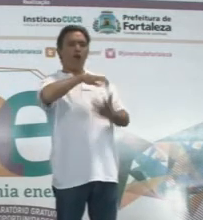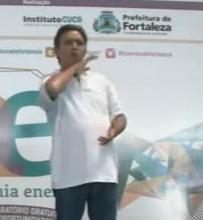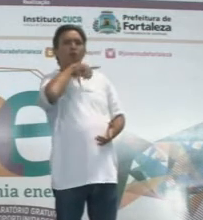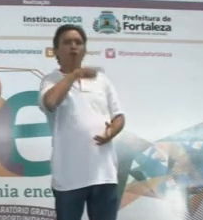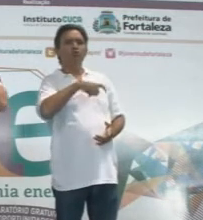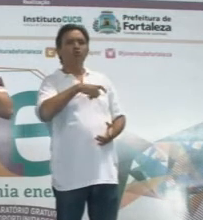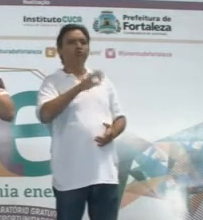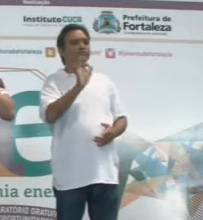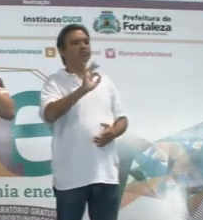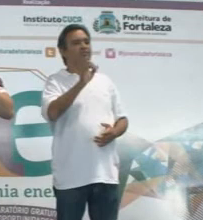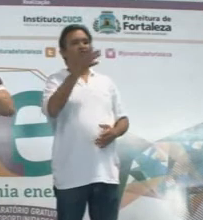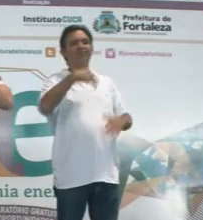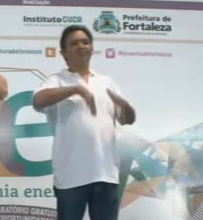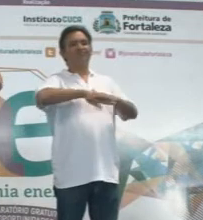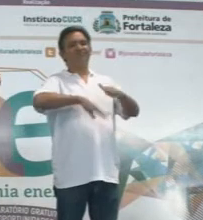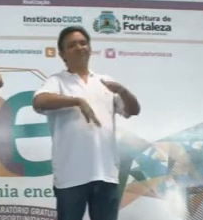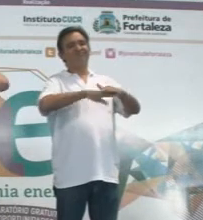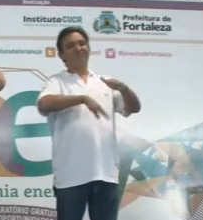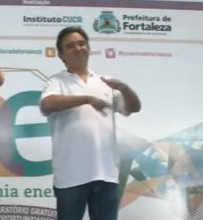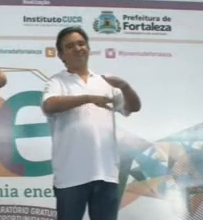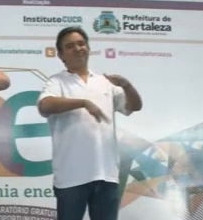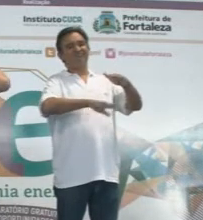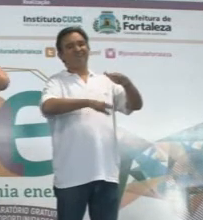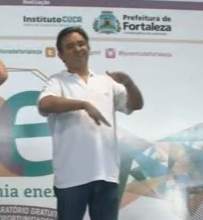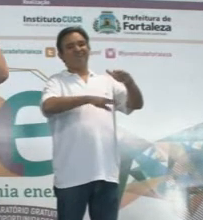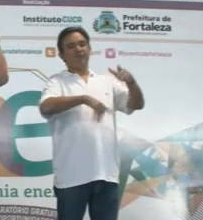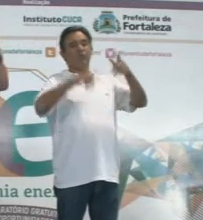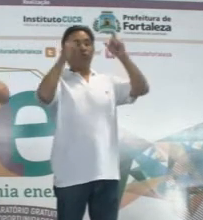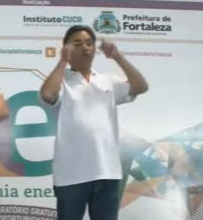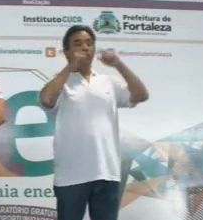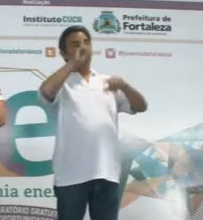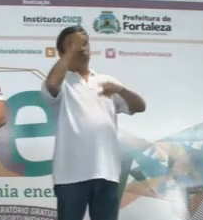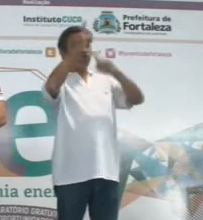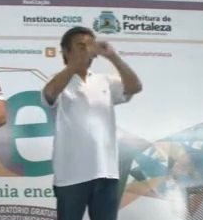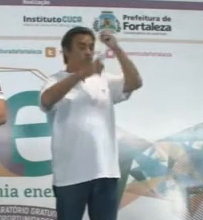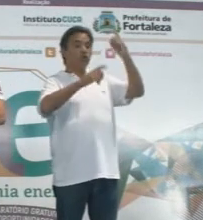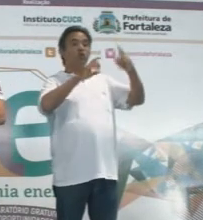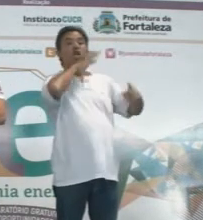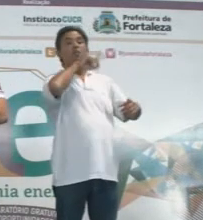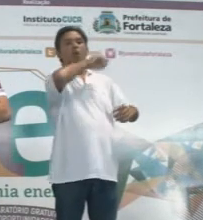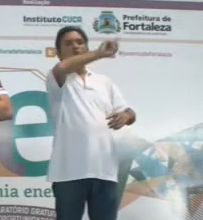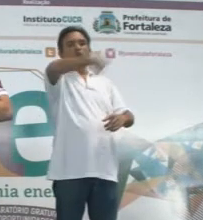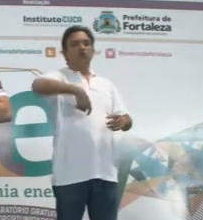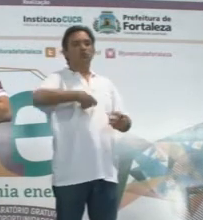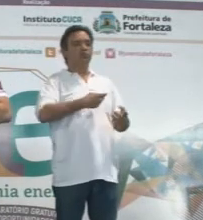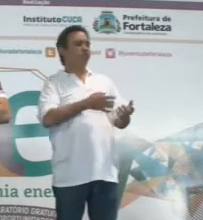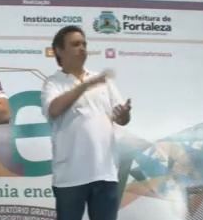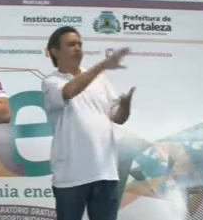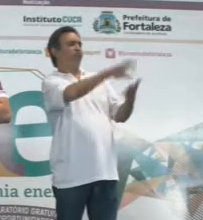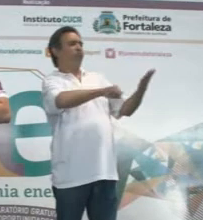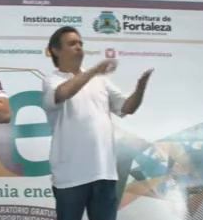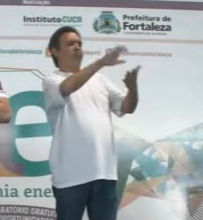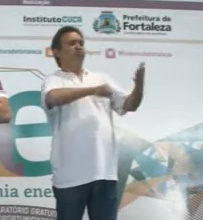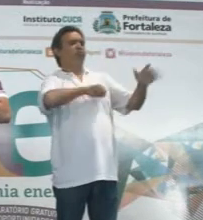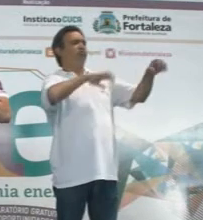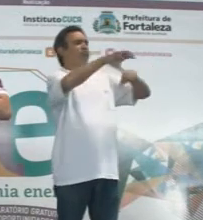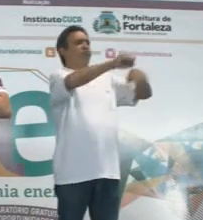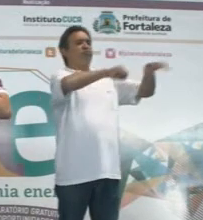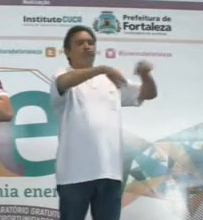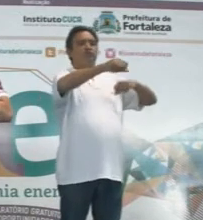eles só acumulam. E só criando imposto para ficar mais rico. Olha, no Brasil, que nós temos uma